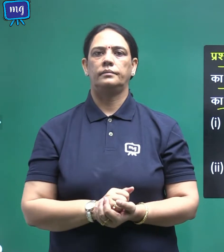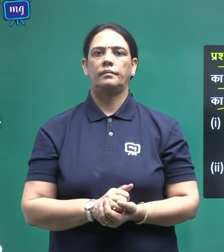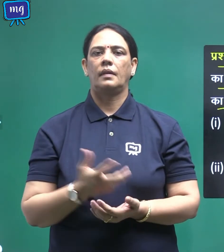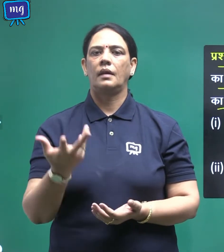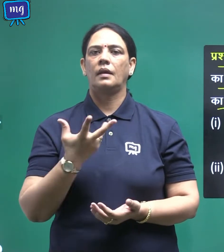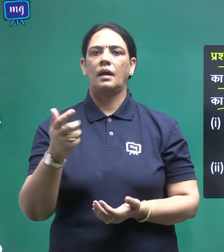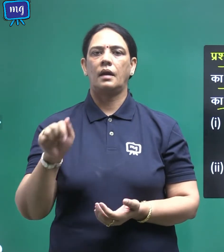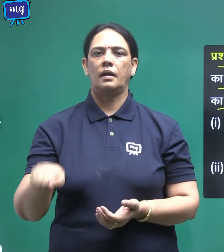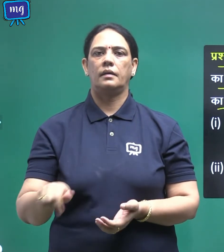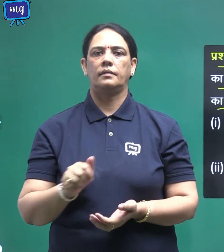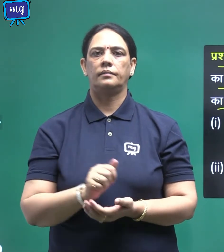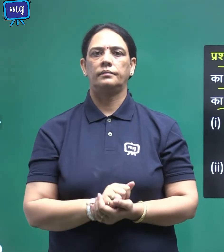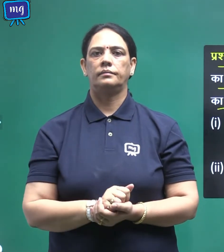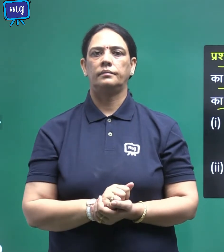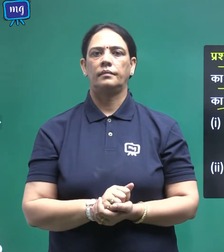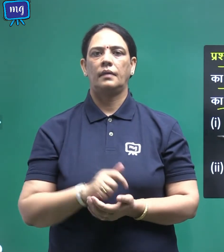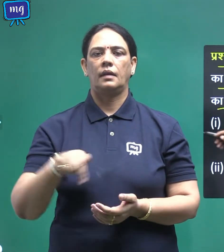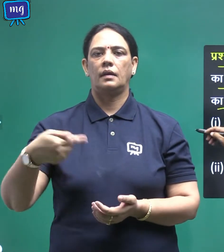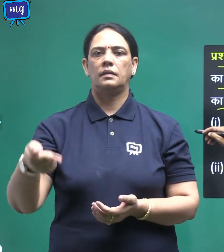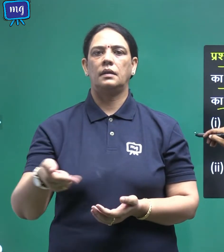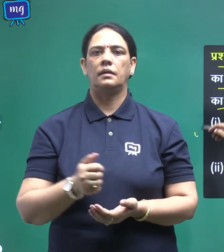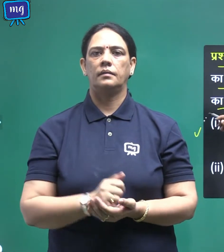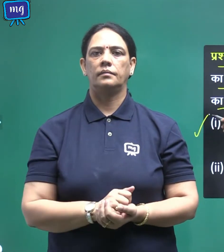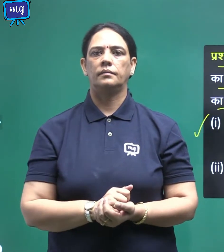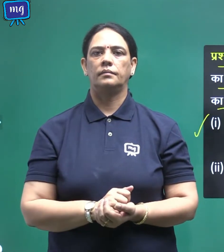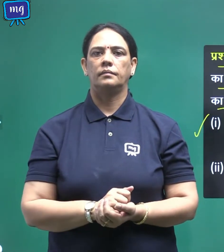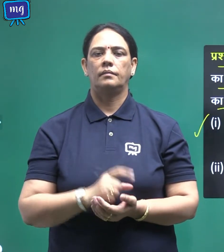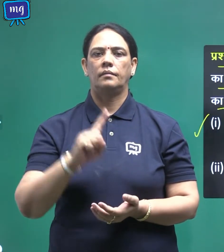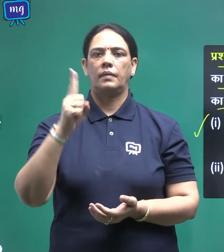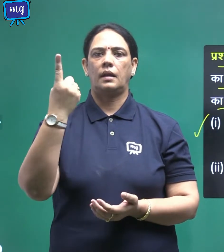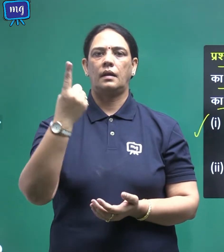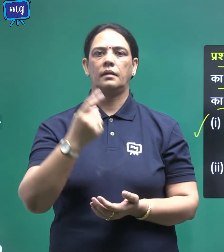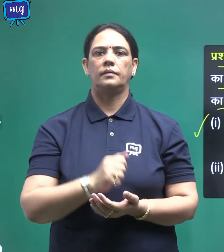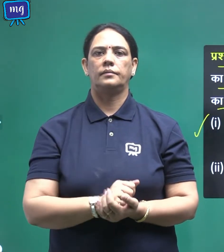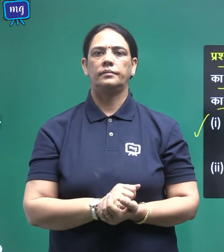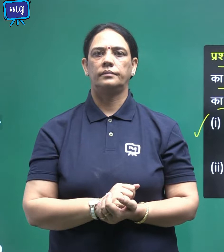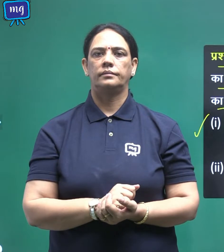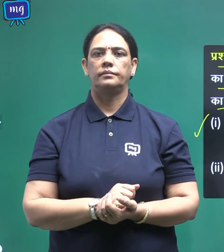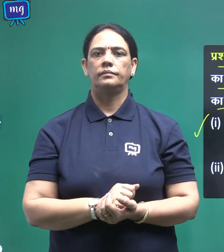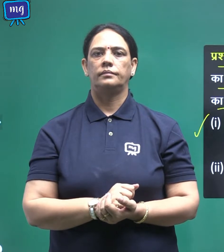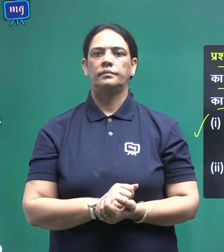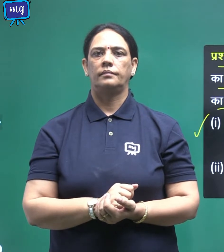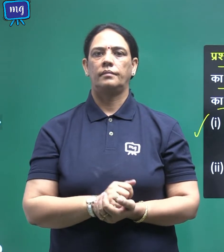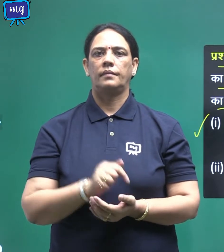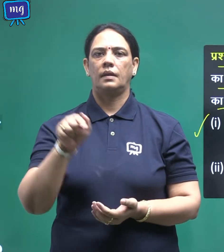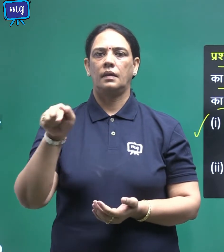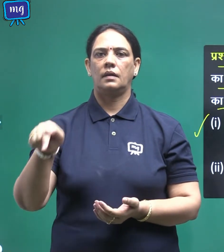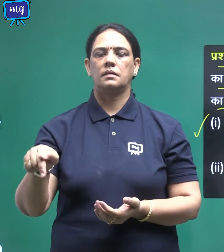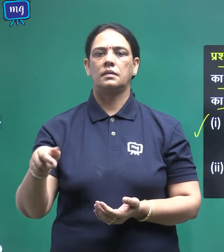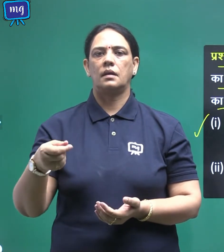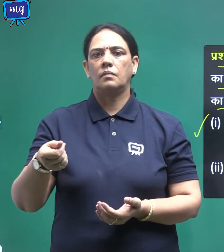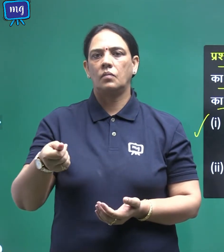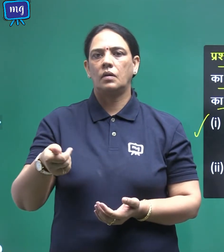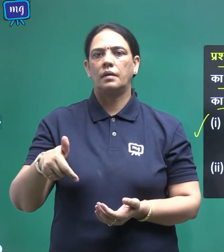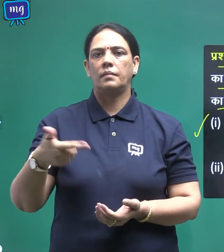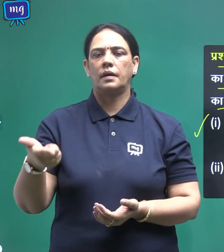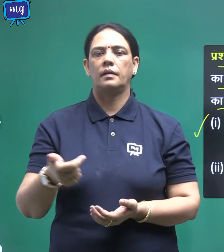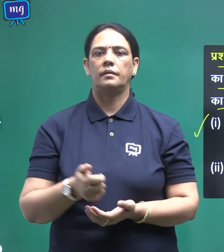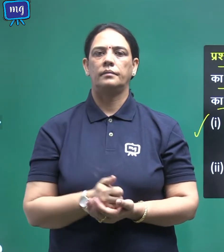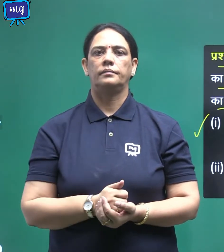क्या है? यदि पहला, इसके मूल्य में